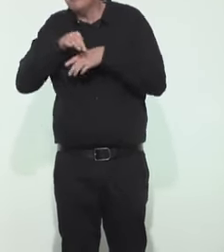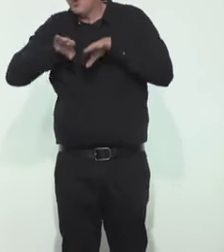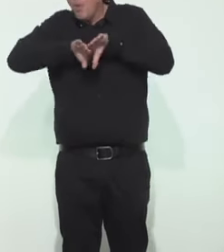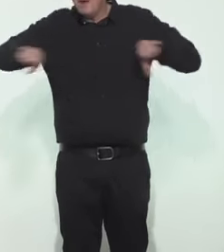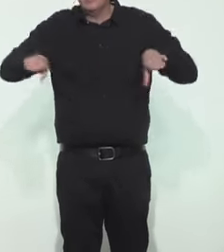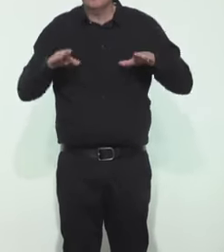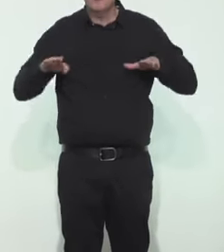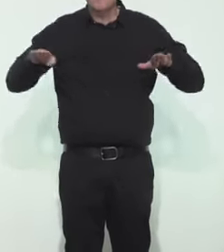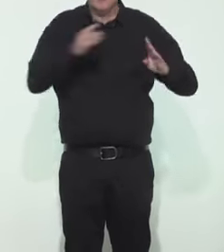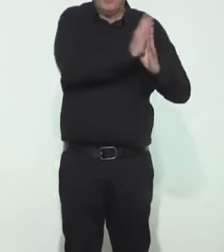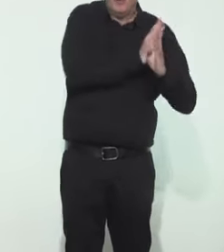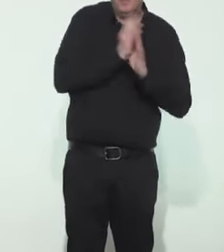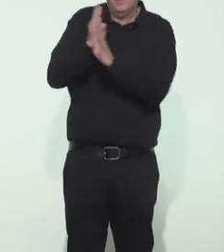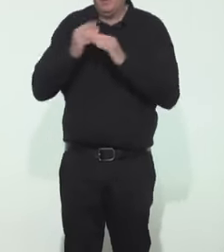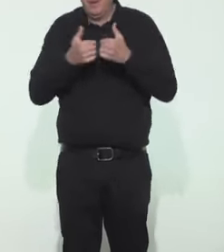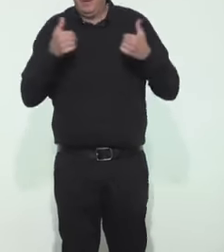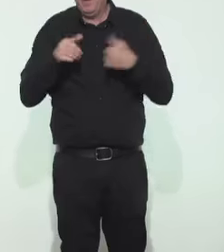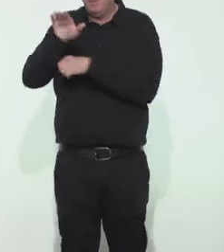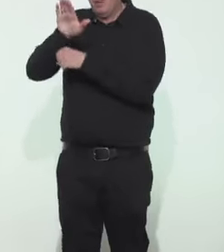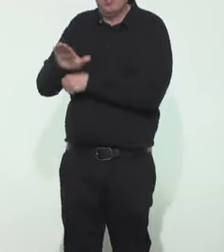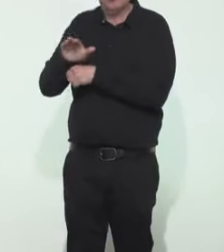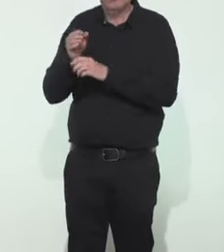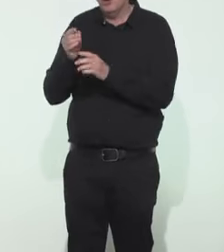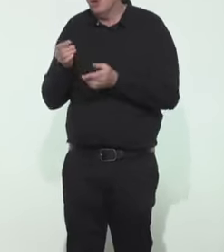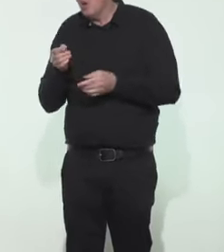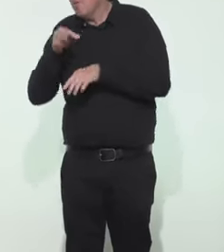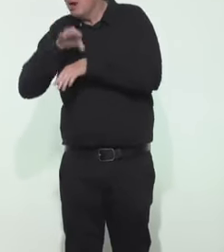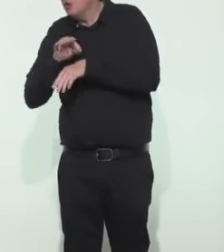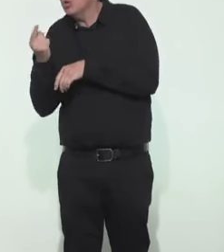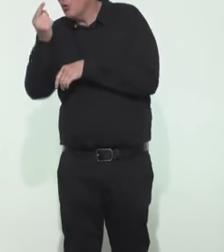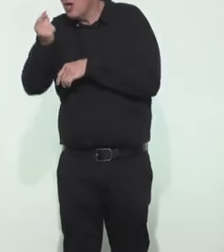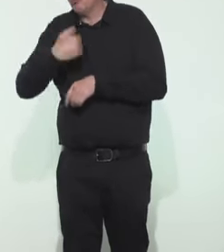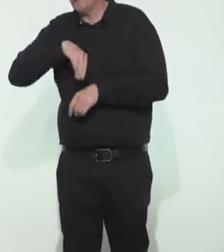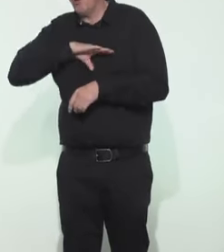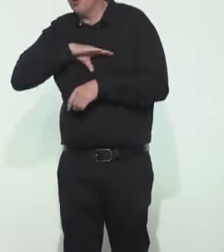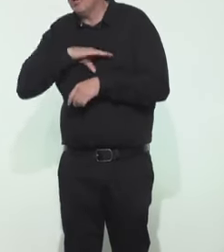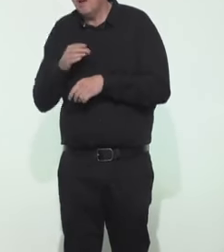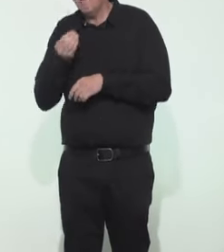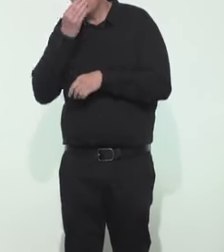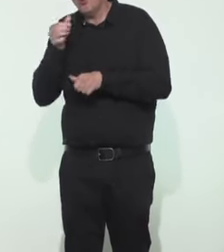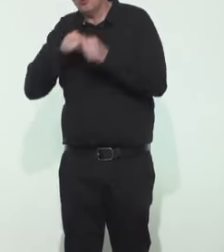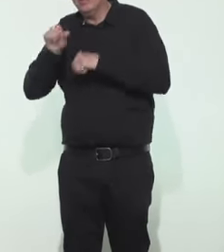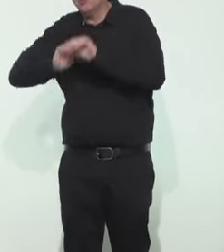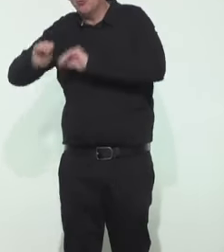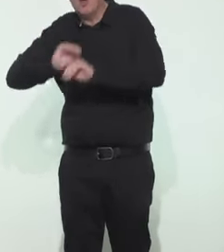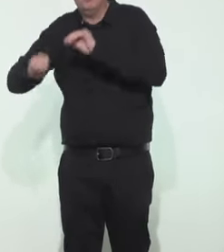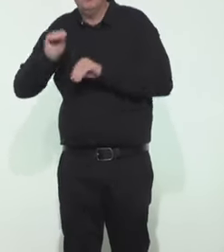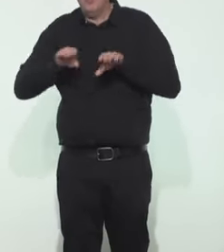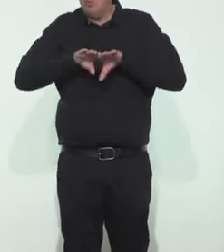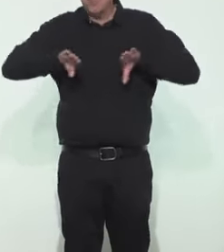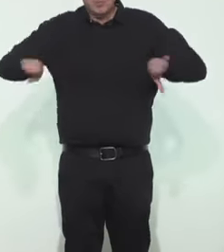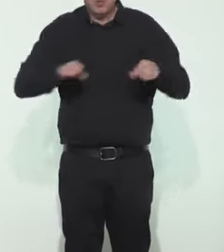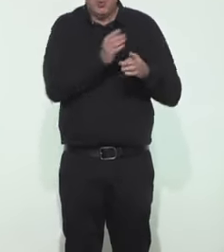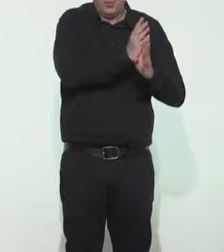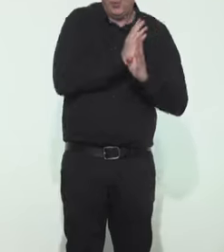rappelle nous sommes aussi très attentifs à ce que les autres patientes qui ont une pathologie chronique soit prise en charge dans d'excellentes conditions donc ce sont des organisations qui se